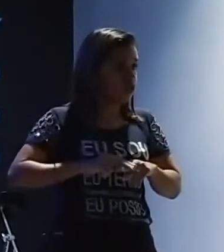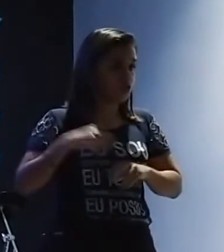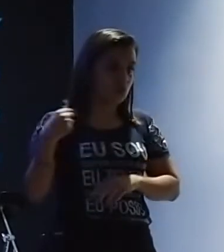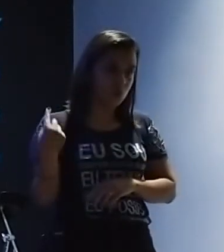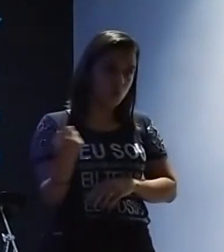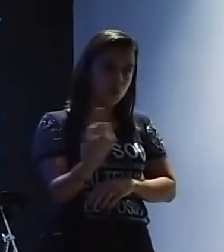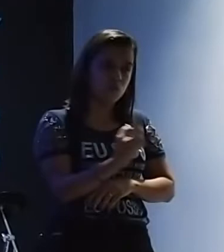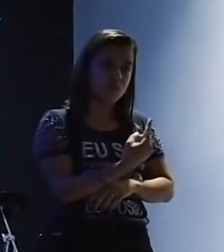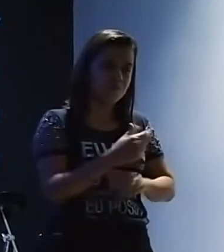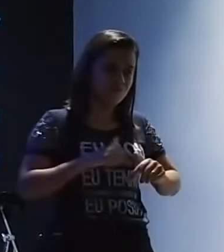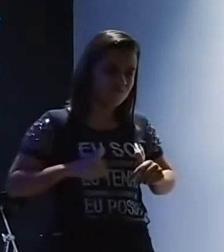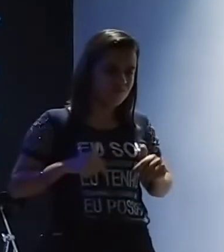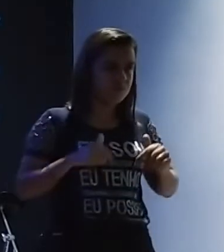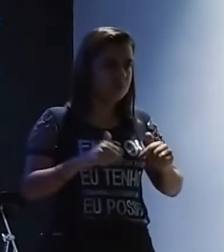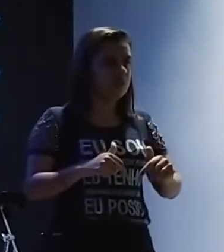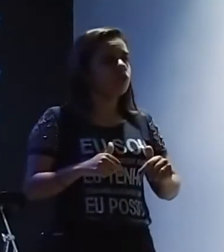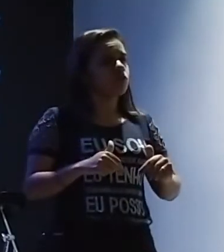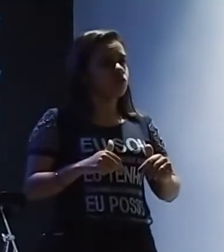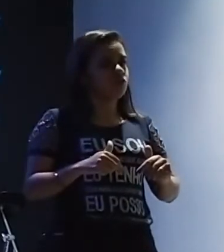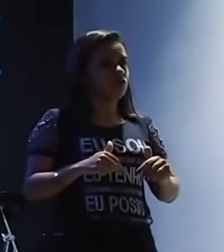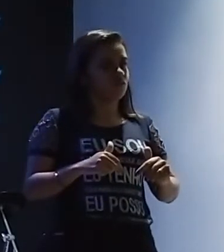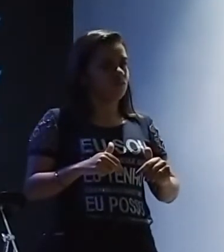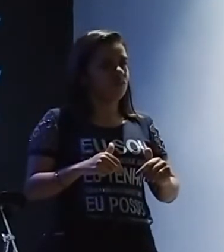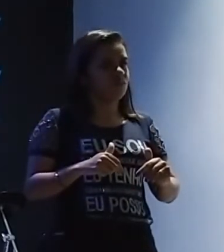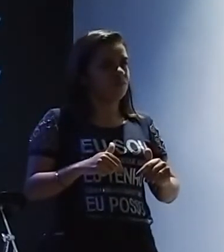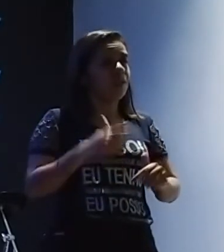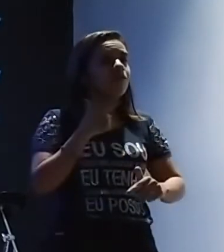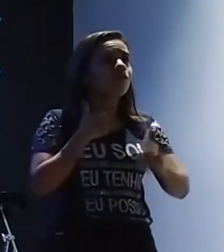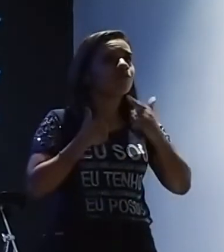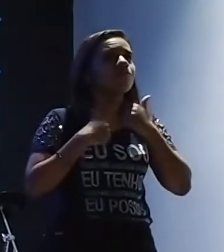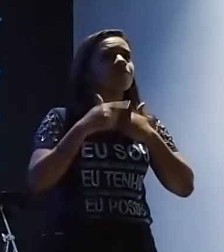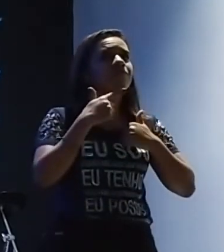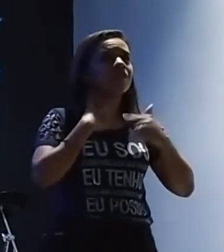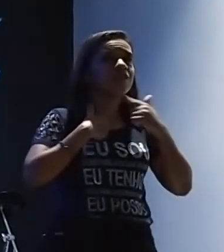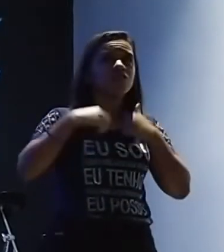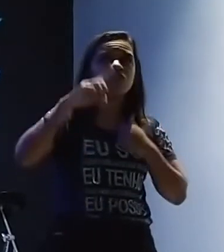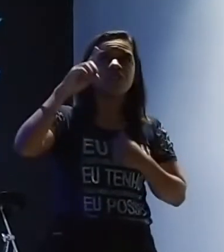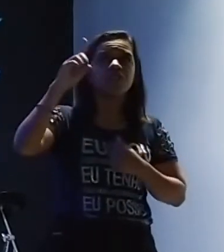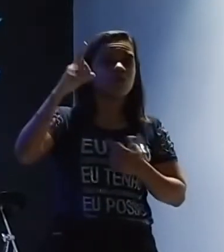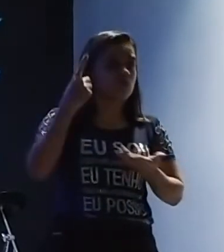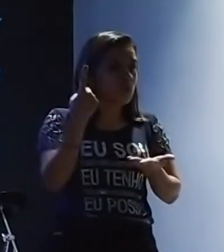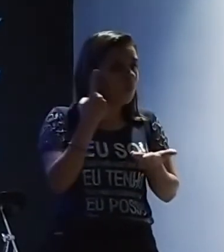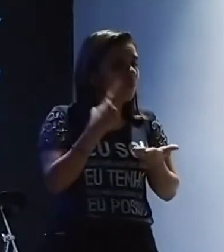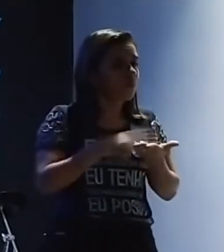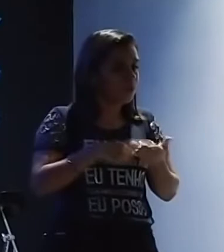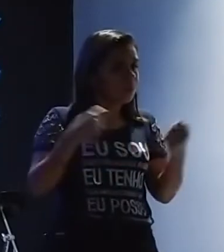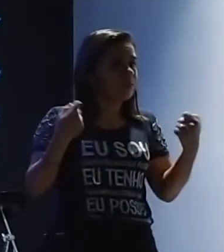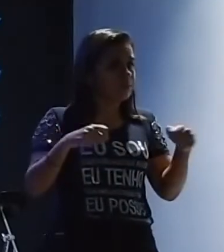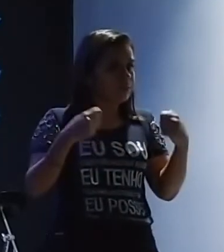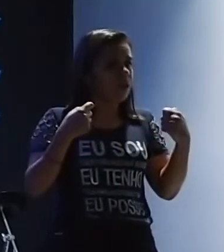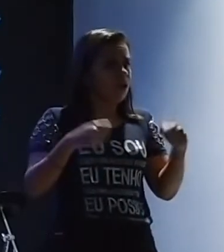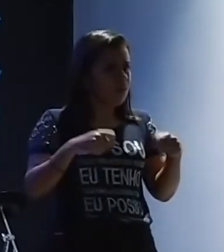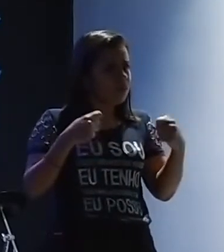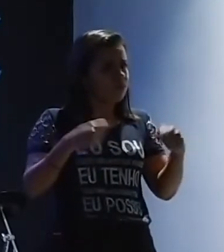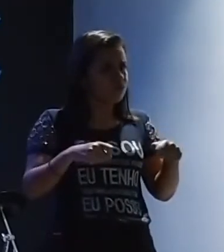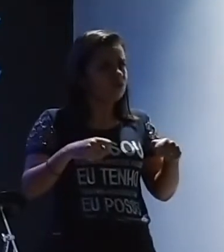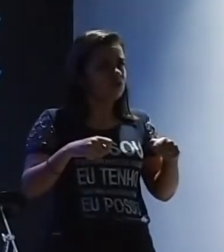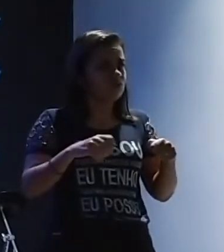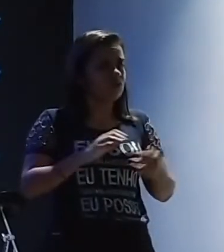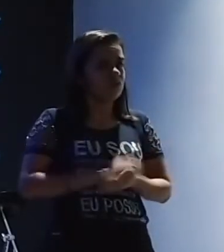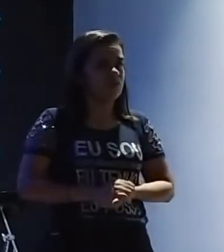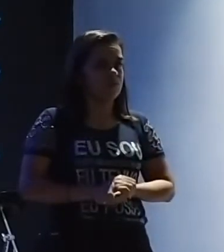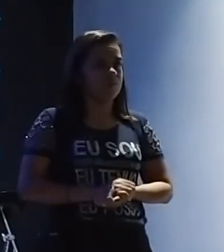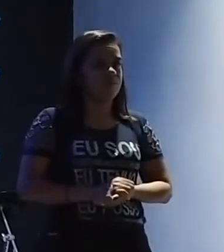e cumprir a vontade de Deus na nossa vida. Para isso a gente precisa virar uma chave, a chave que